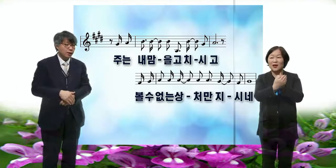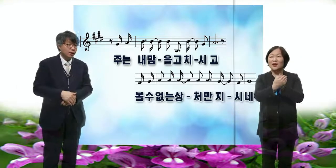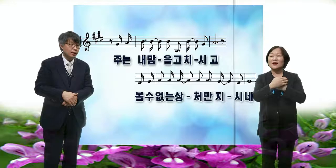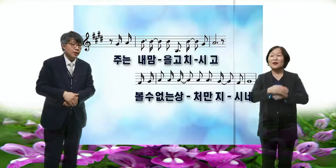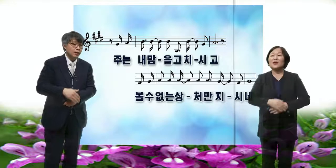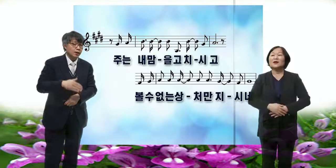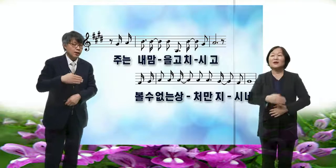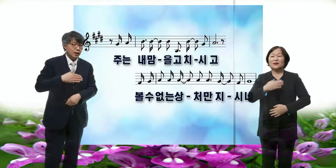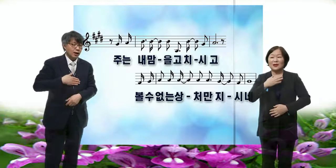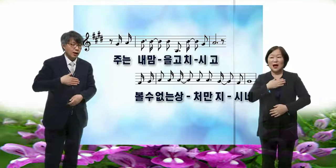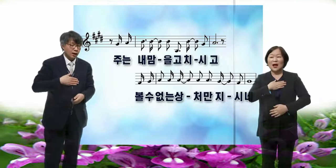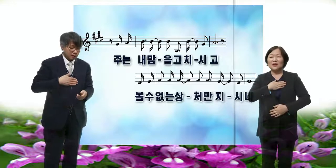만지시네. 나를